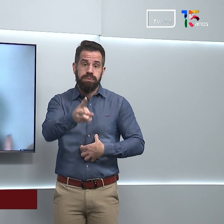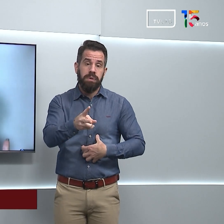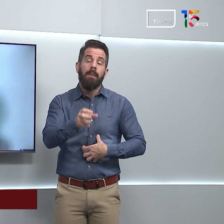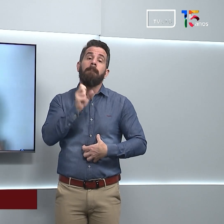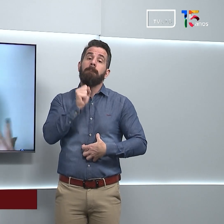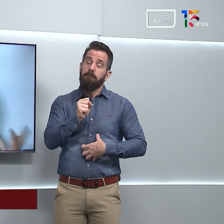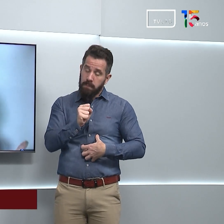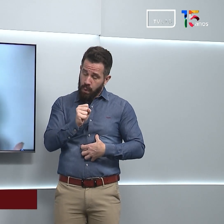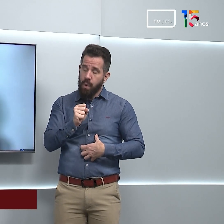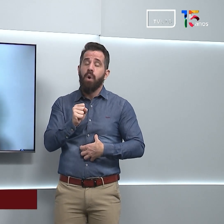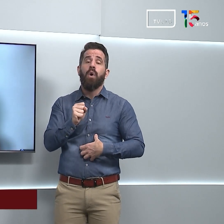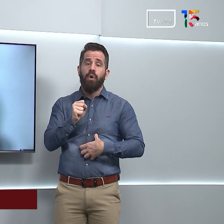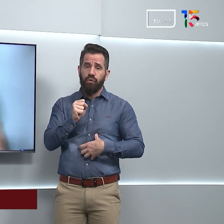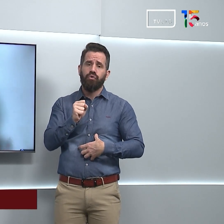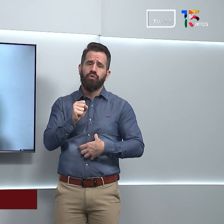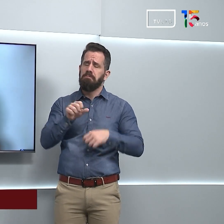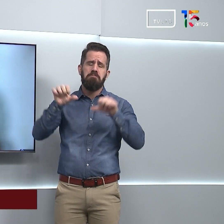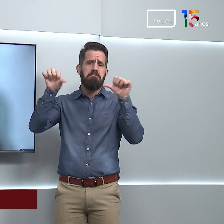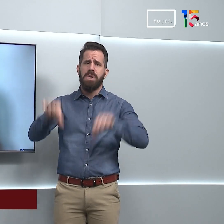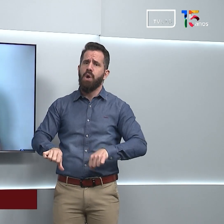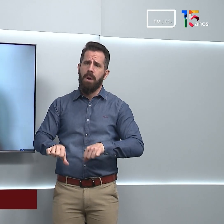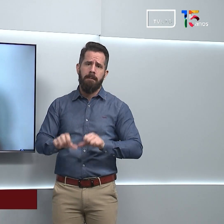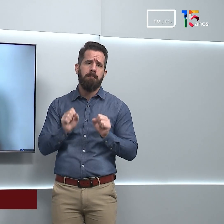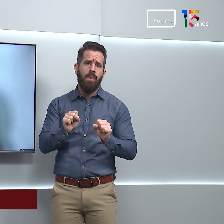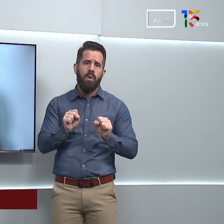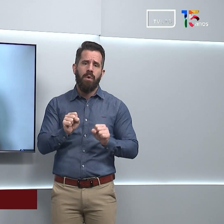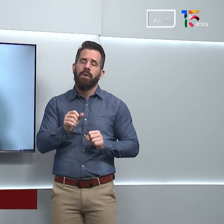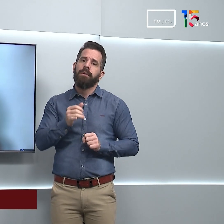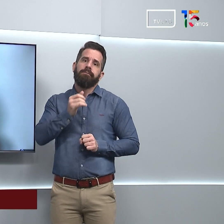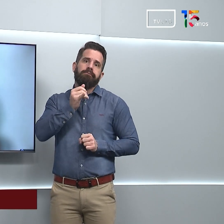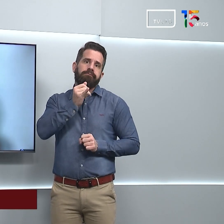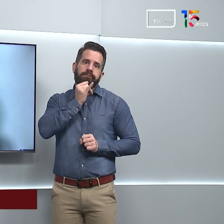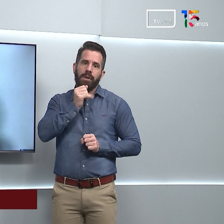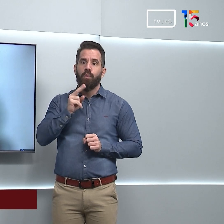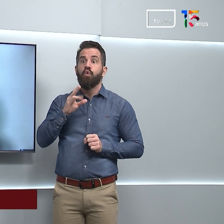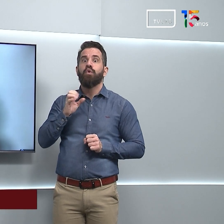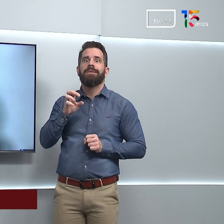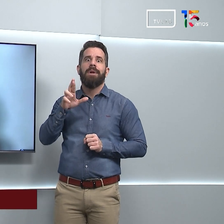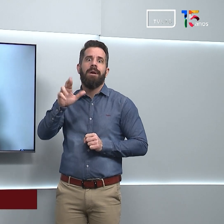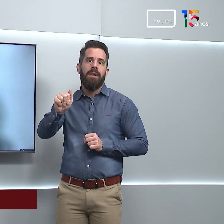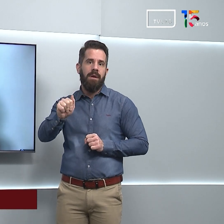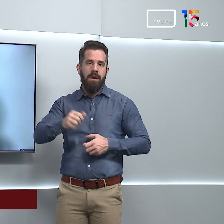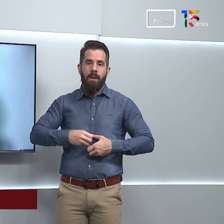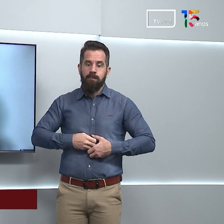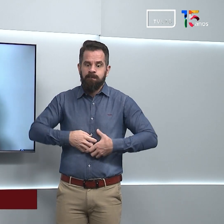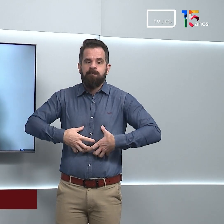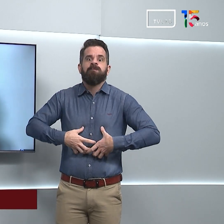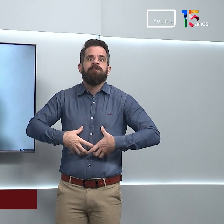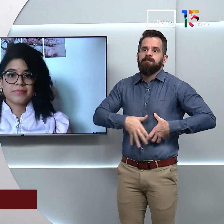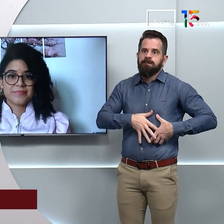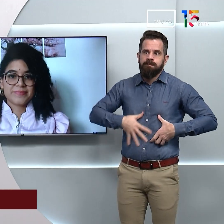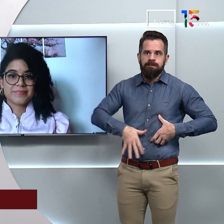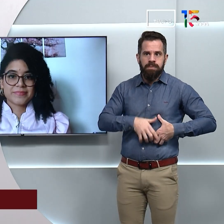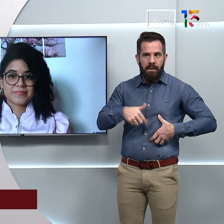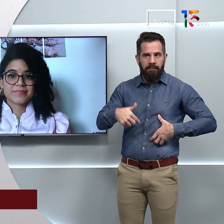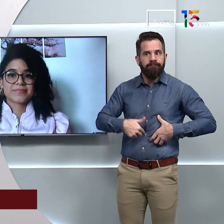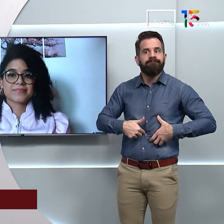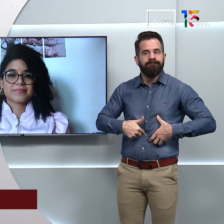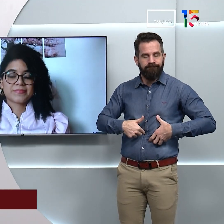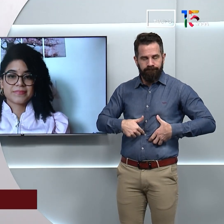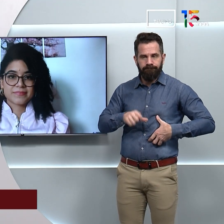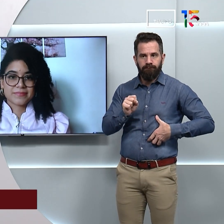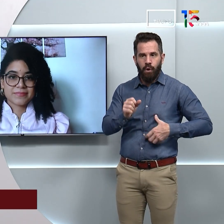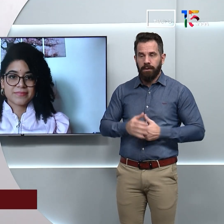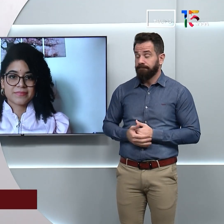a problemas, né, piores, como por exemplo uma úlcera gástrica. Tá certo, Vivian. A gente conversou com a Vivian Dutra,